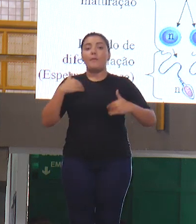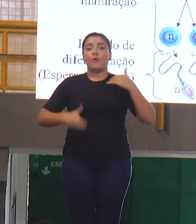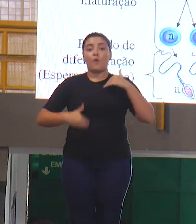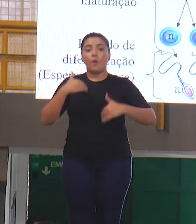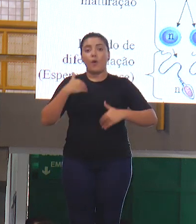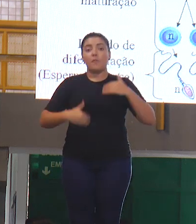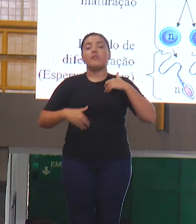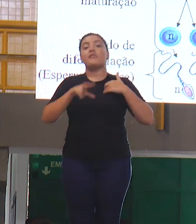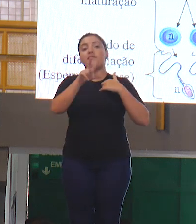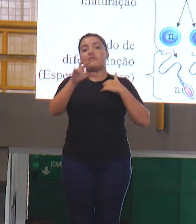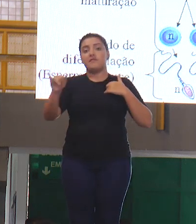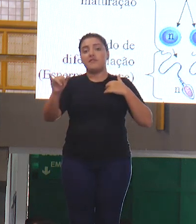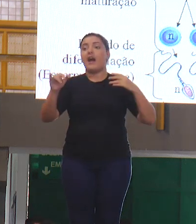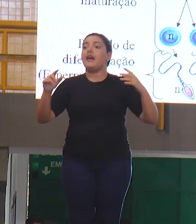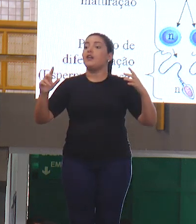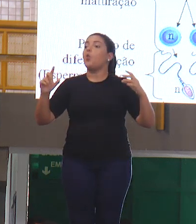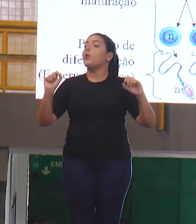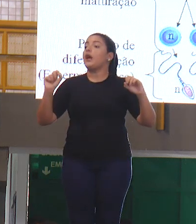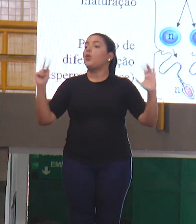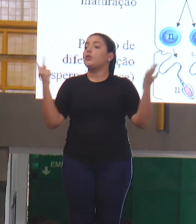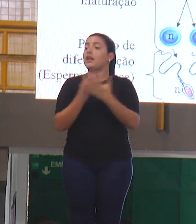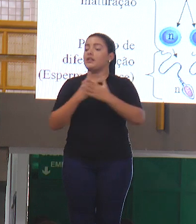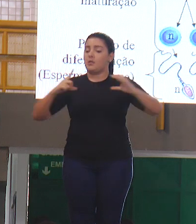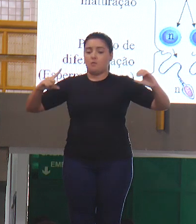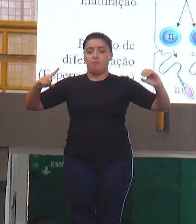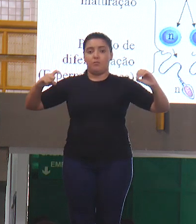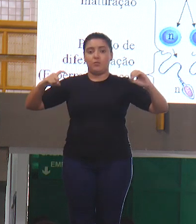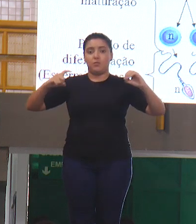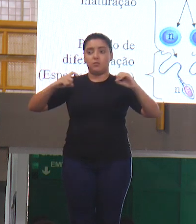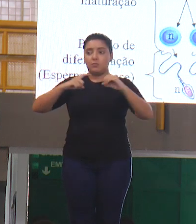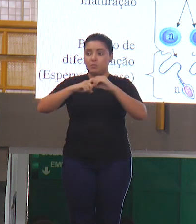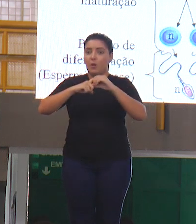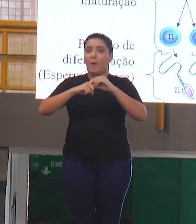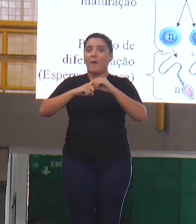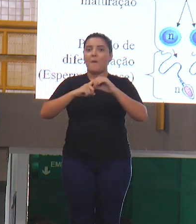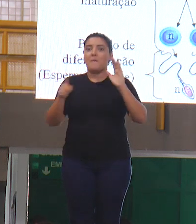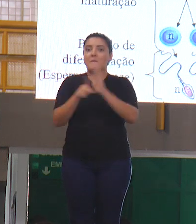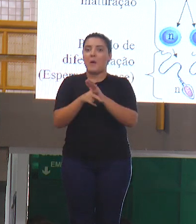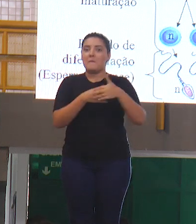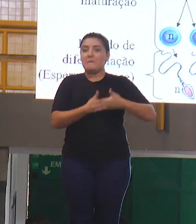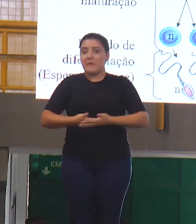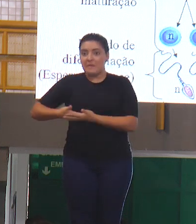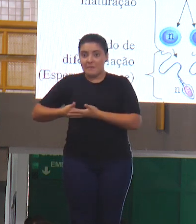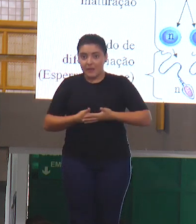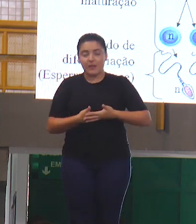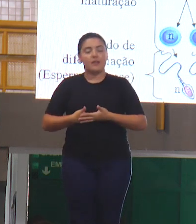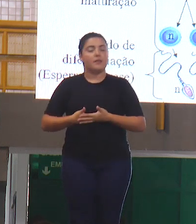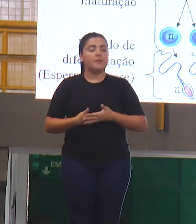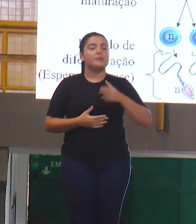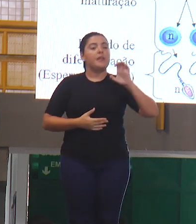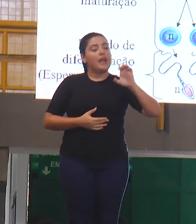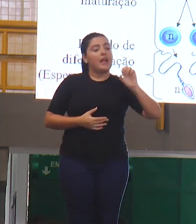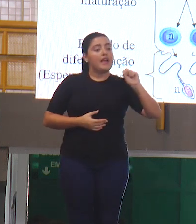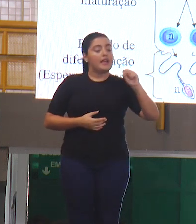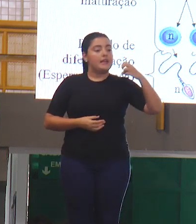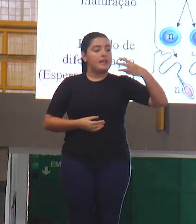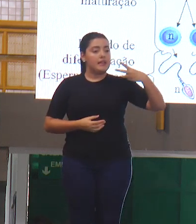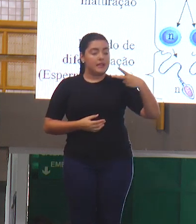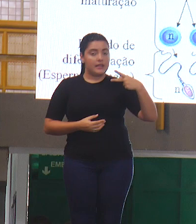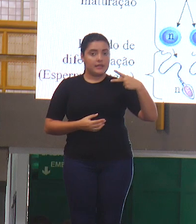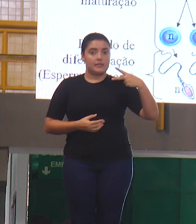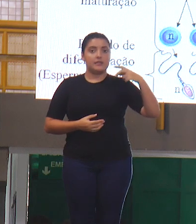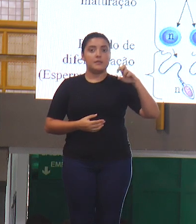encontram aptas para fecundação. Vou repetir. As espermátides, no ponto de